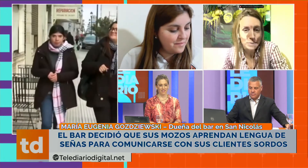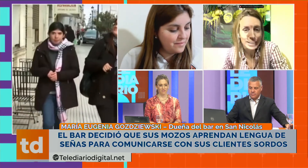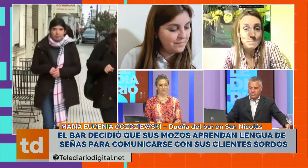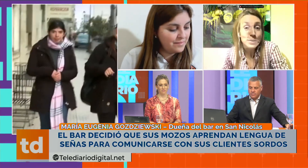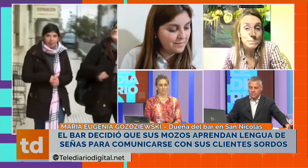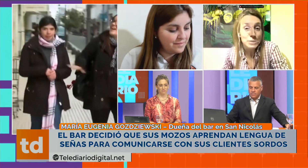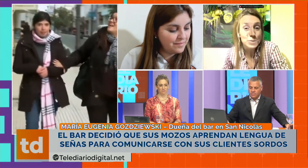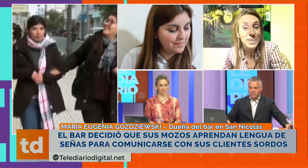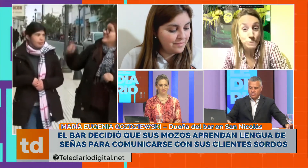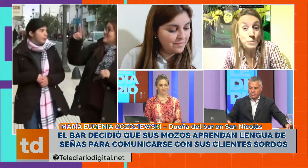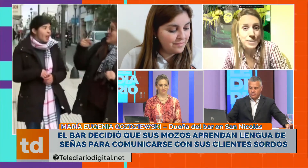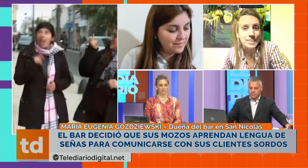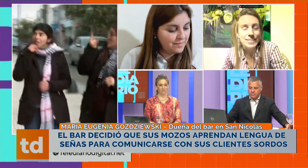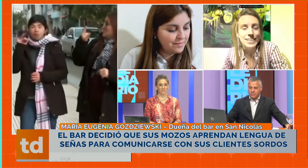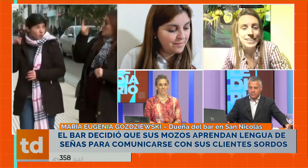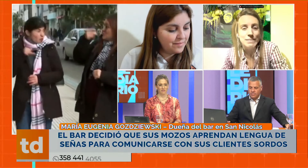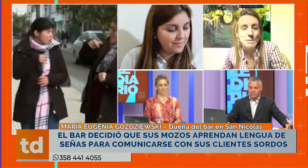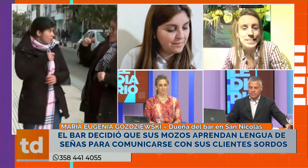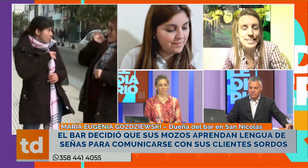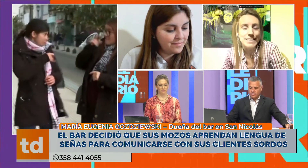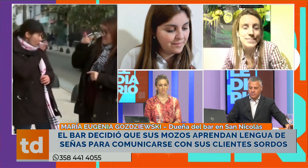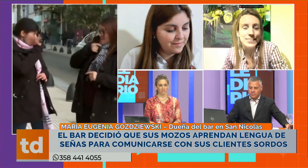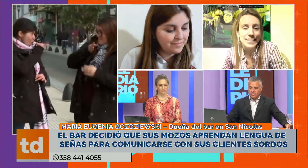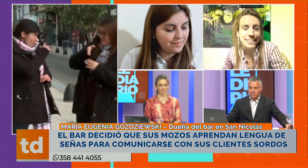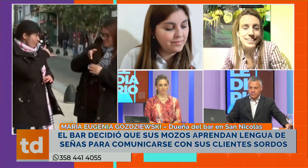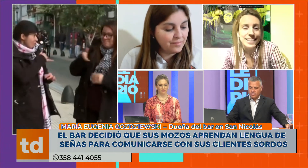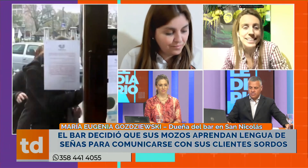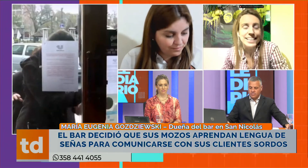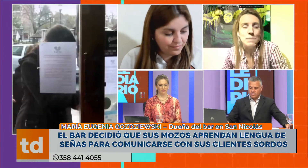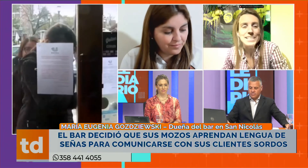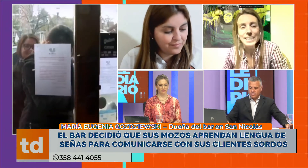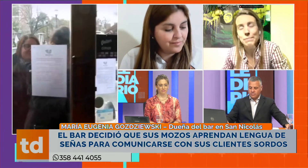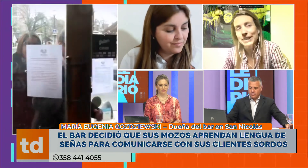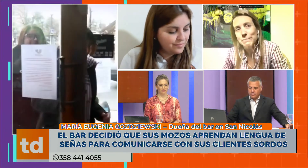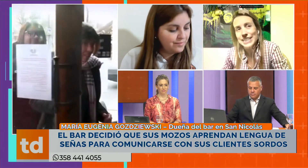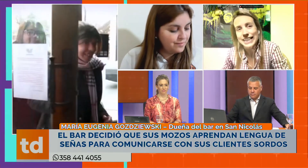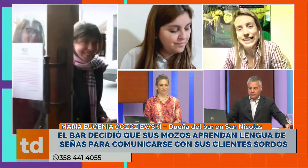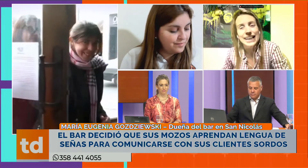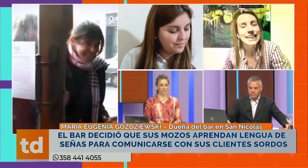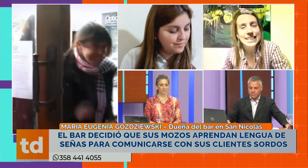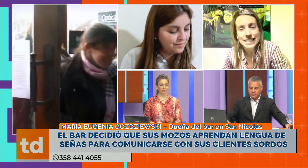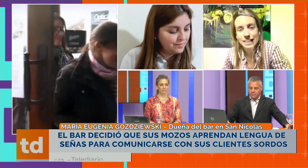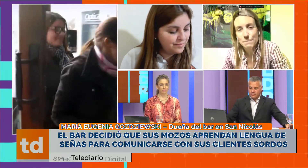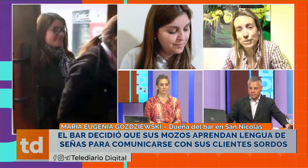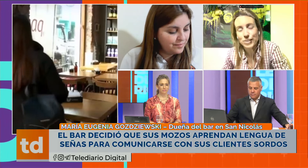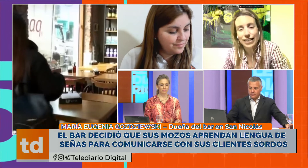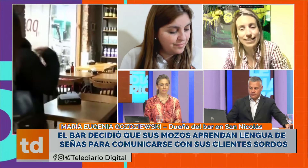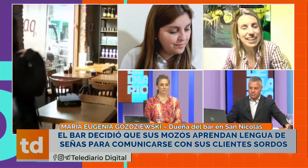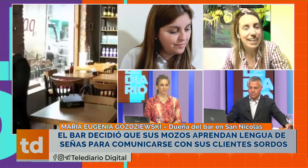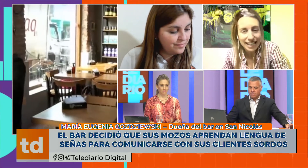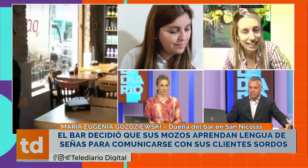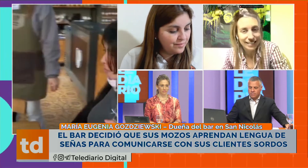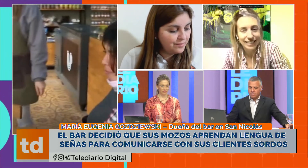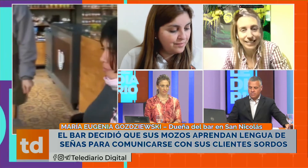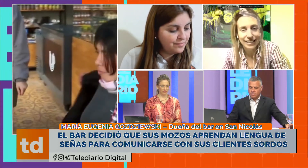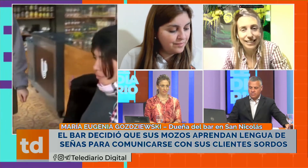por el tipo de repercusión que tuvo. Bueno, me parece que, bueno, y que aparte me parece que está al alcance de la mano, si hay